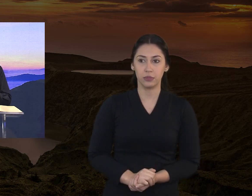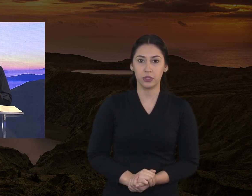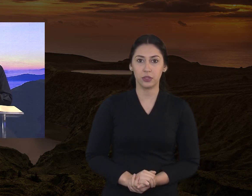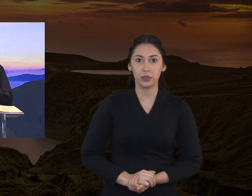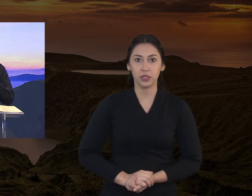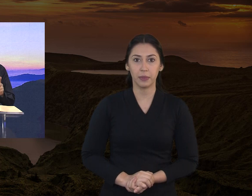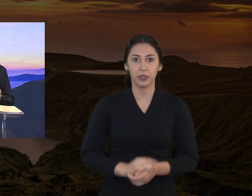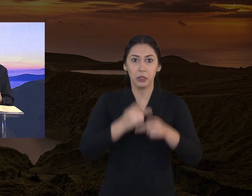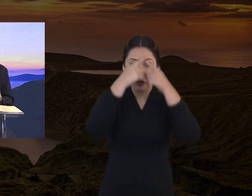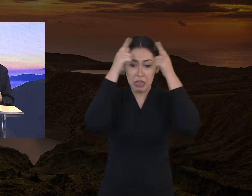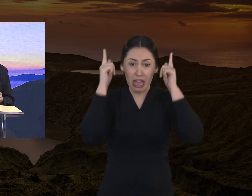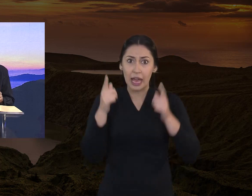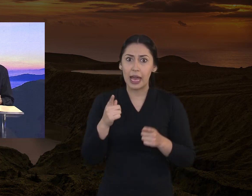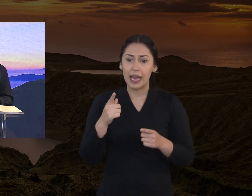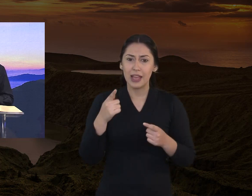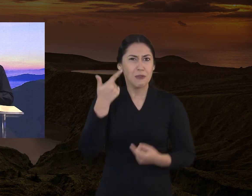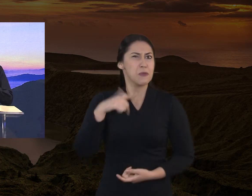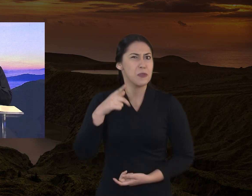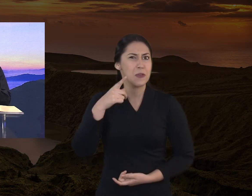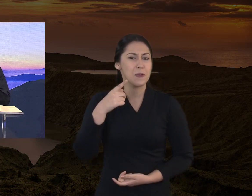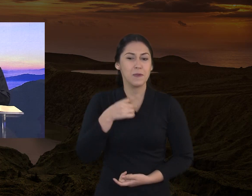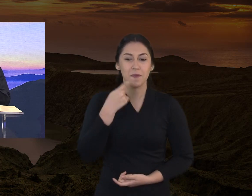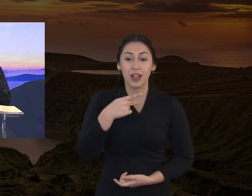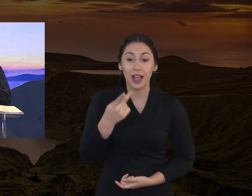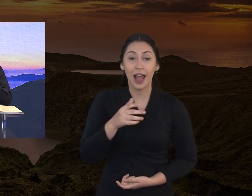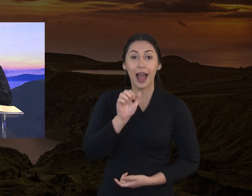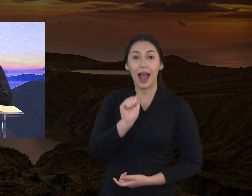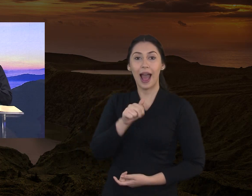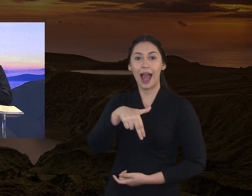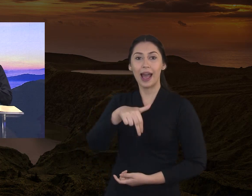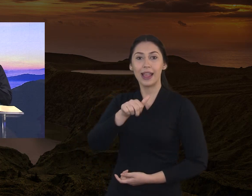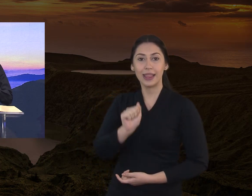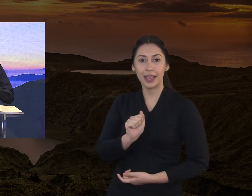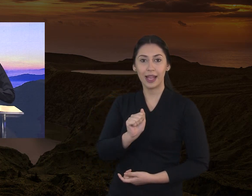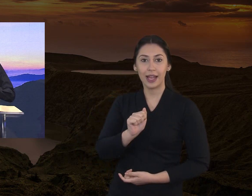anakephalaiomai. É difícil até de falar, né?